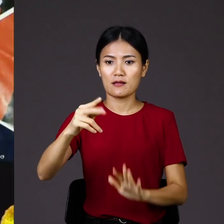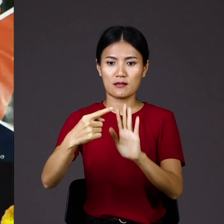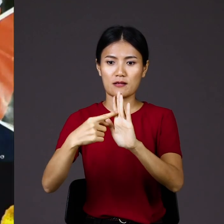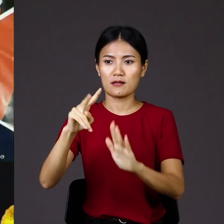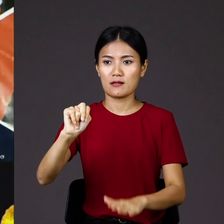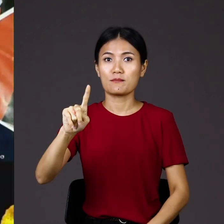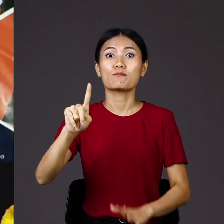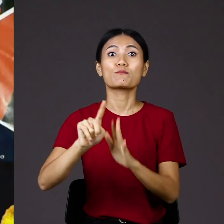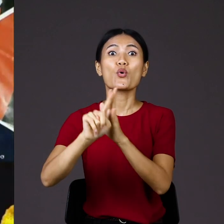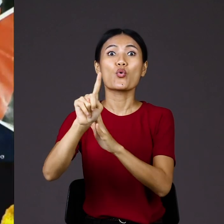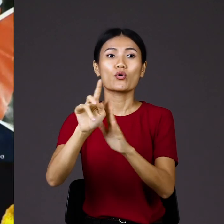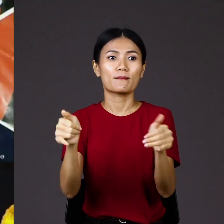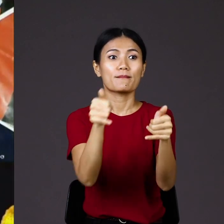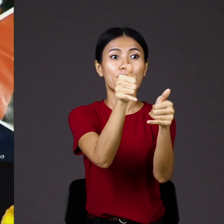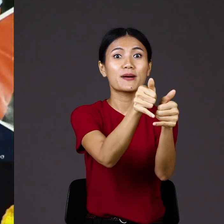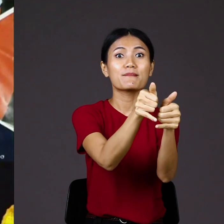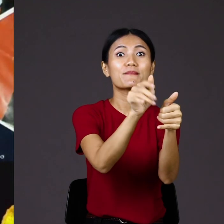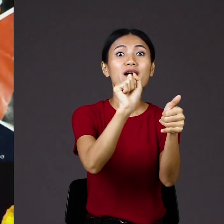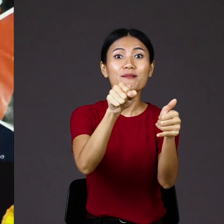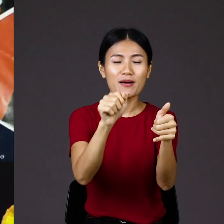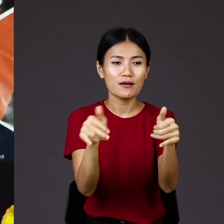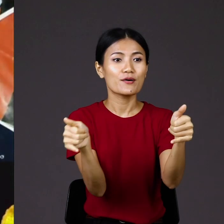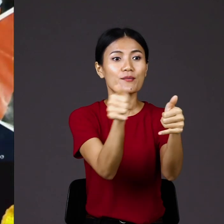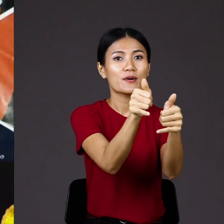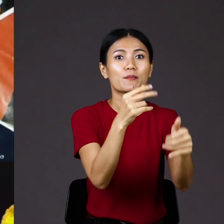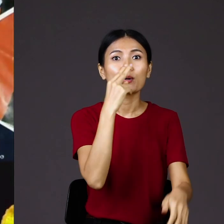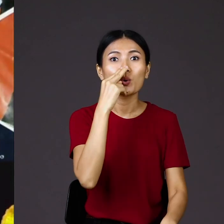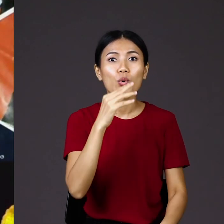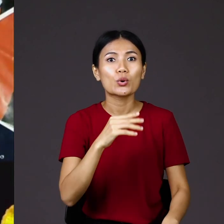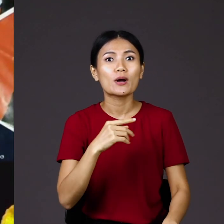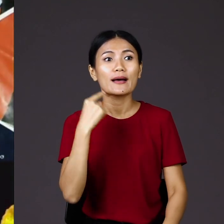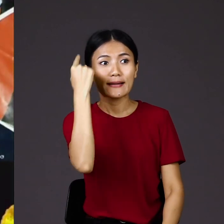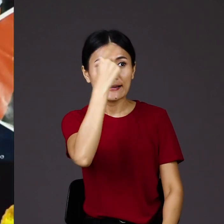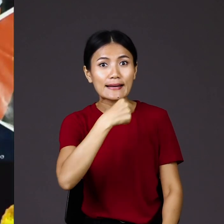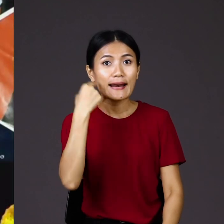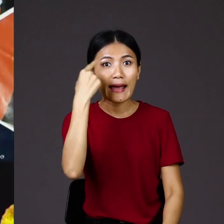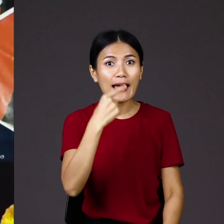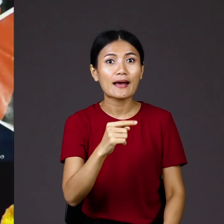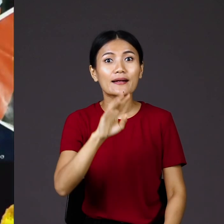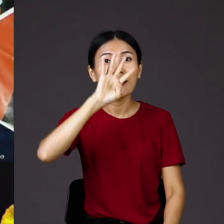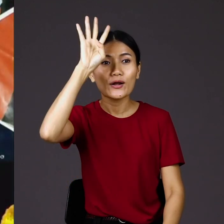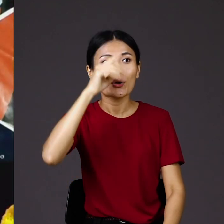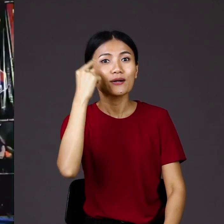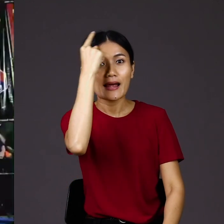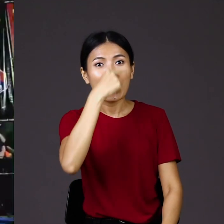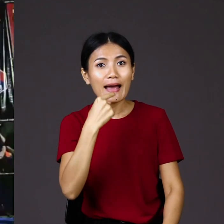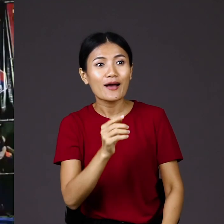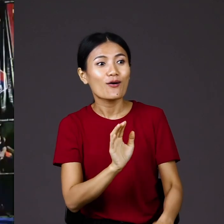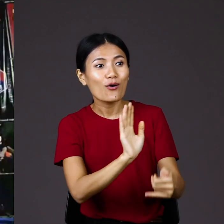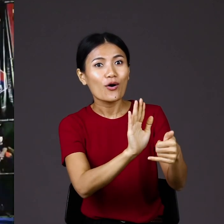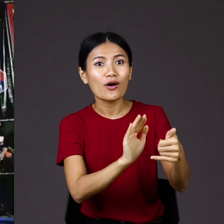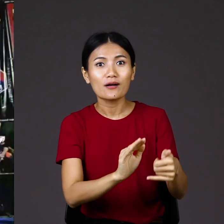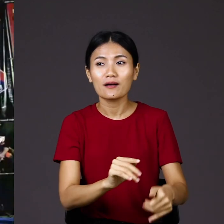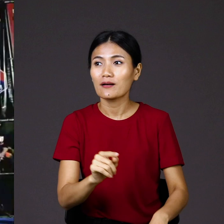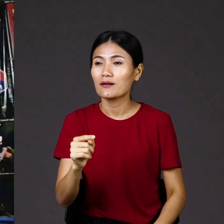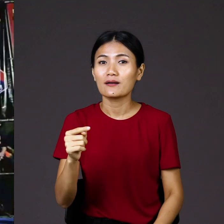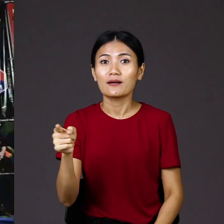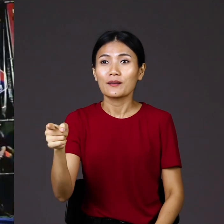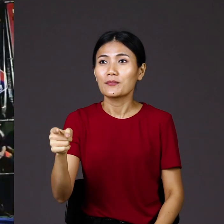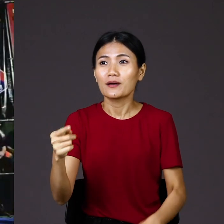คู่กับผู้สมัครสจของเราพี่น้องเห็นหน้าแบบธนาธรพี่น้องว่าเขาอยู่ฝ่ายเดียวกับประยุทธ์เหรอครับ